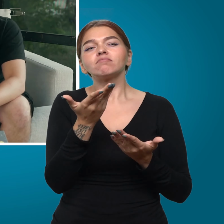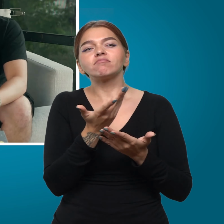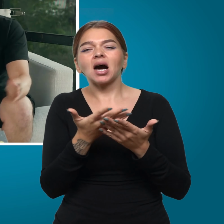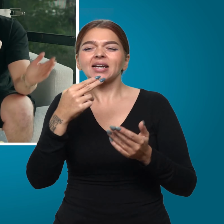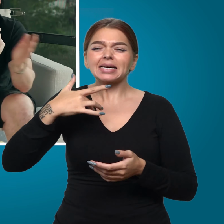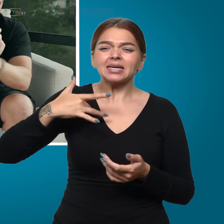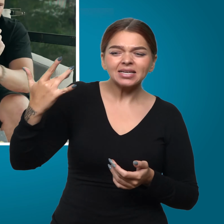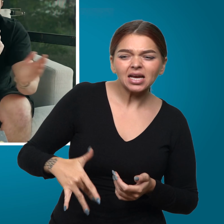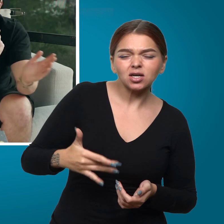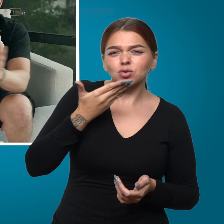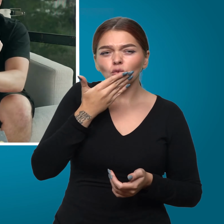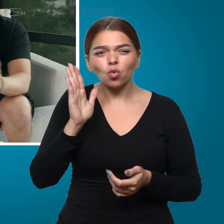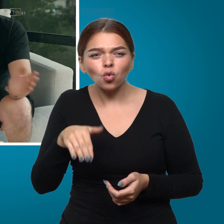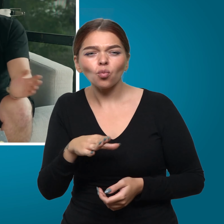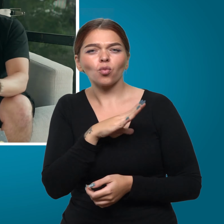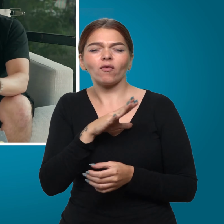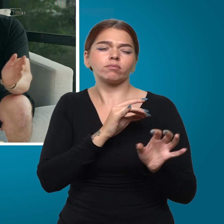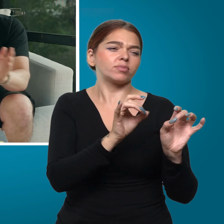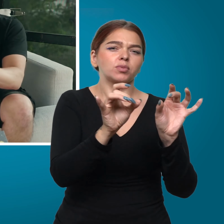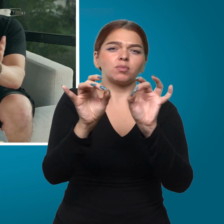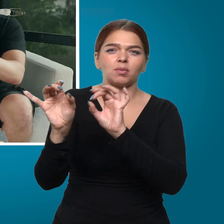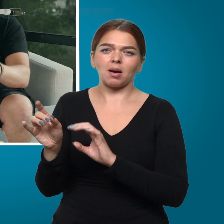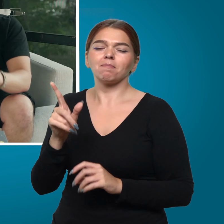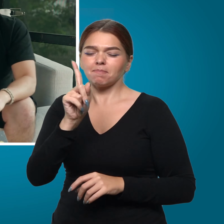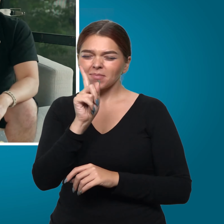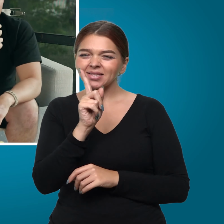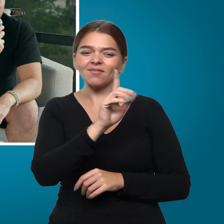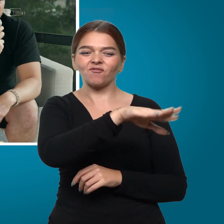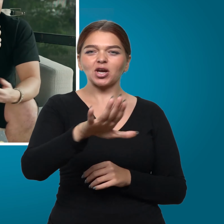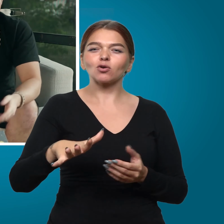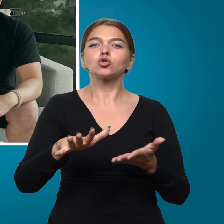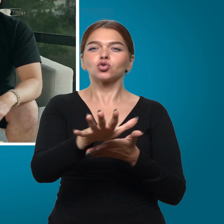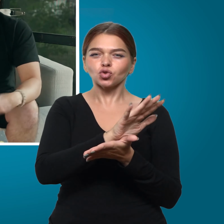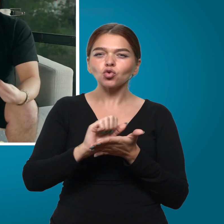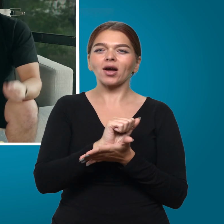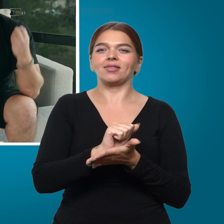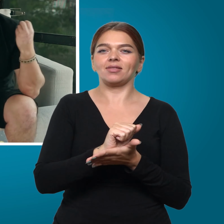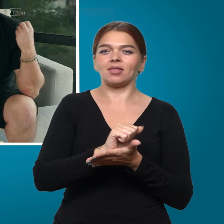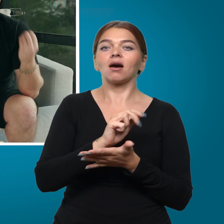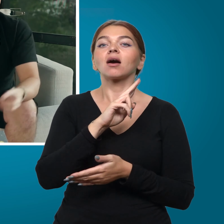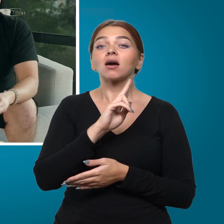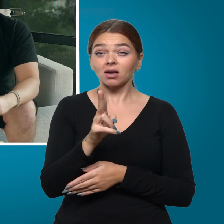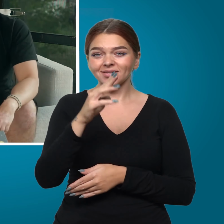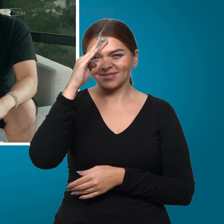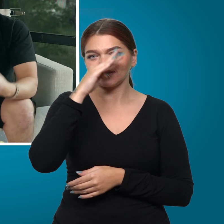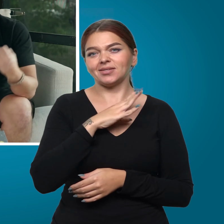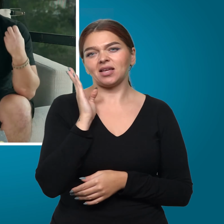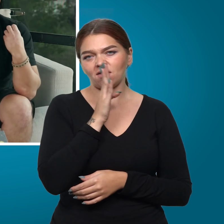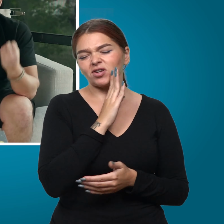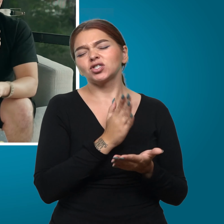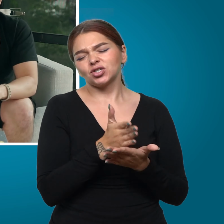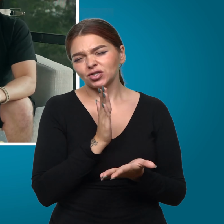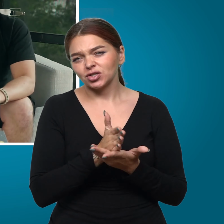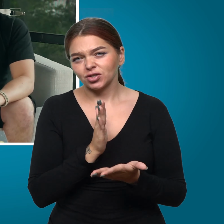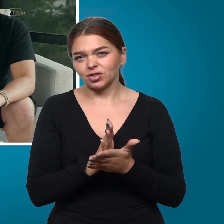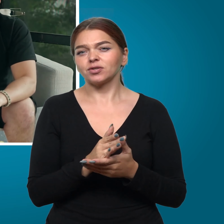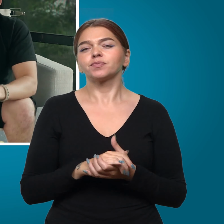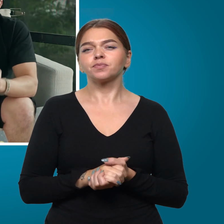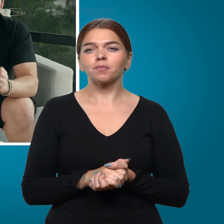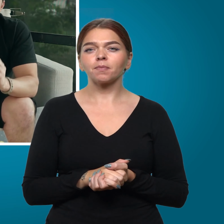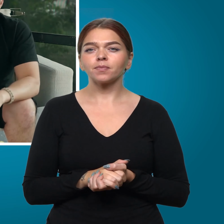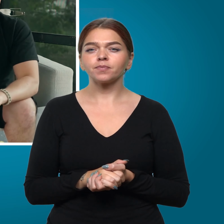buvo. Visada tai kažkur skaliai yra iš kitas, kad vaikas užaugęs turės kažkokį tą griežtą tokį požiūrį į savo